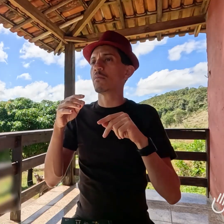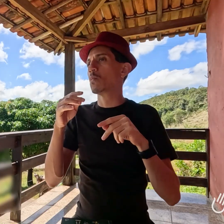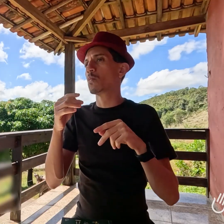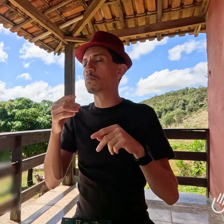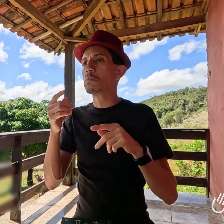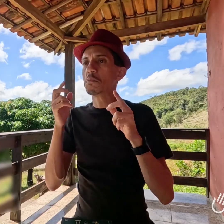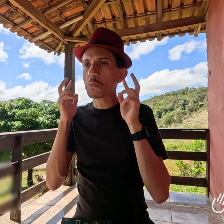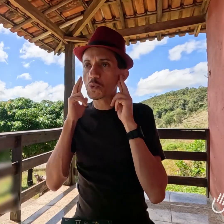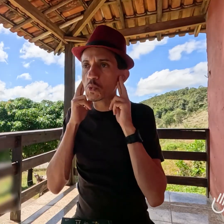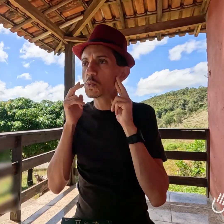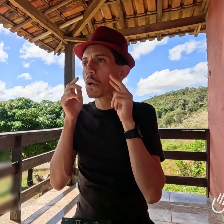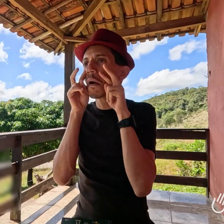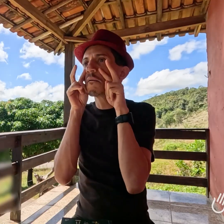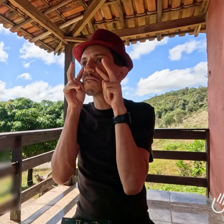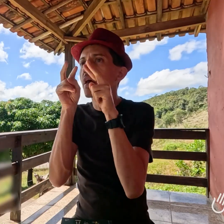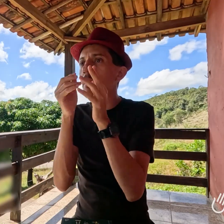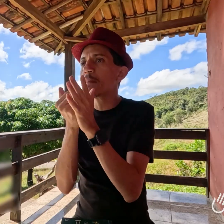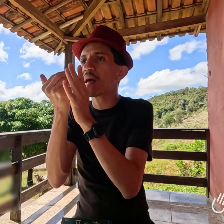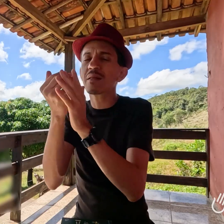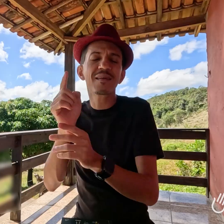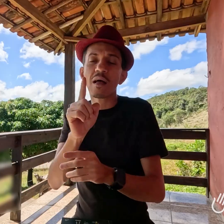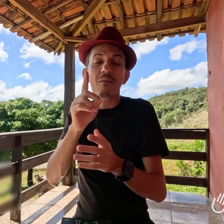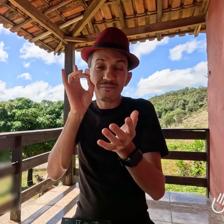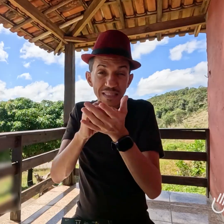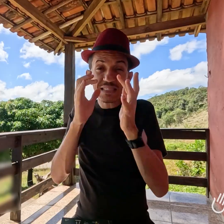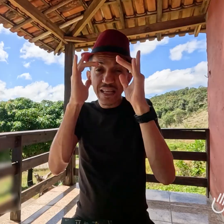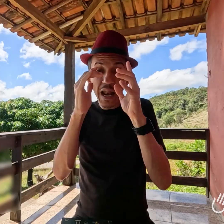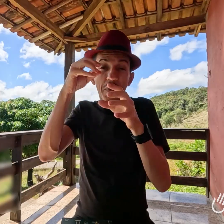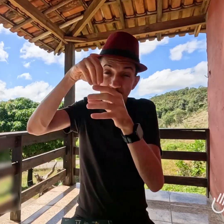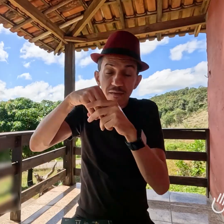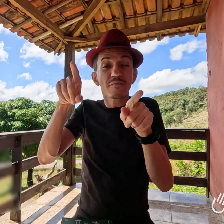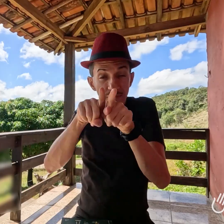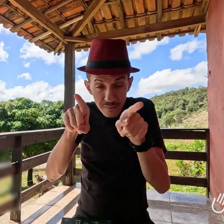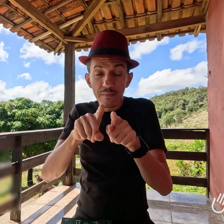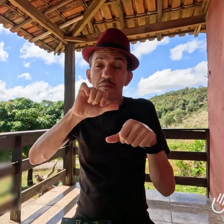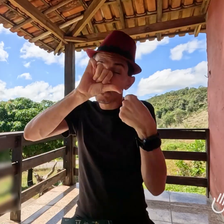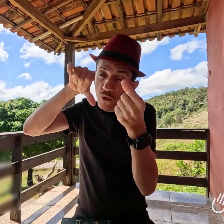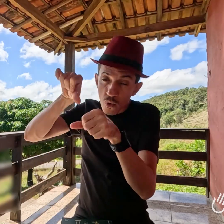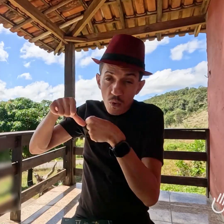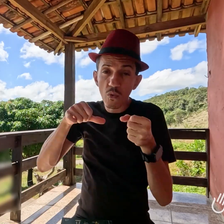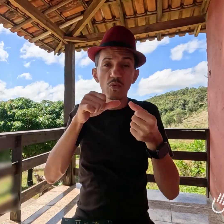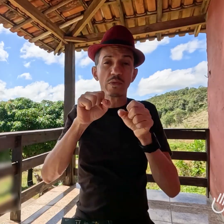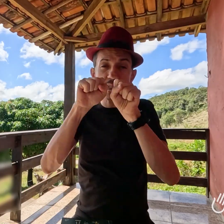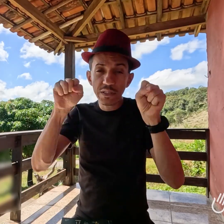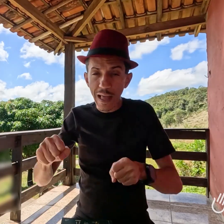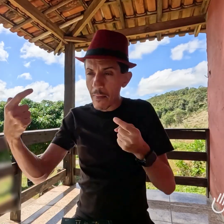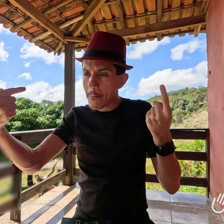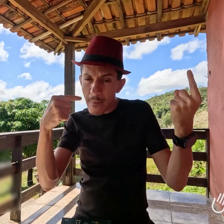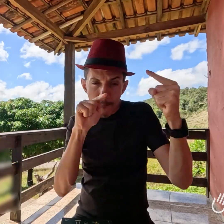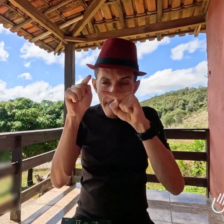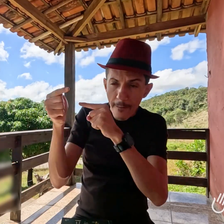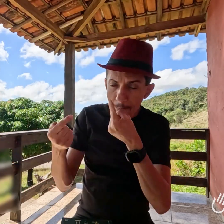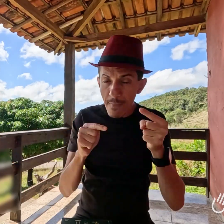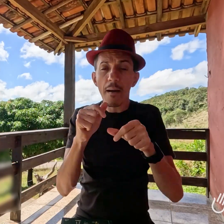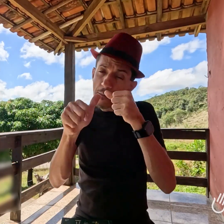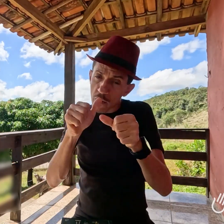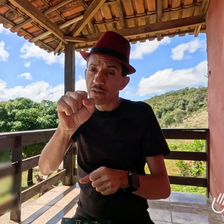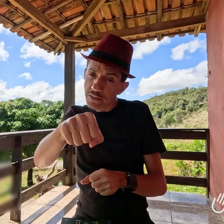impacta tão profundamente o desenvolvimento dos surdos. E assim, não é só porque é uma compensação do ouvido pela visão, não é